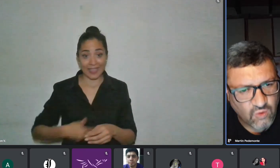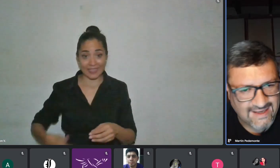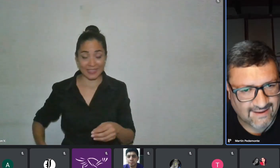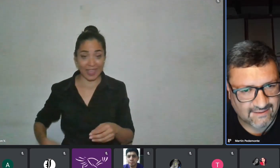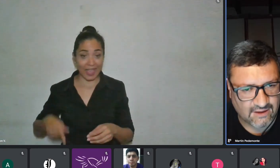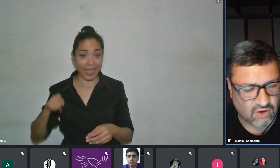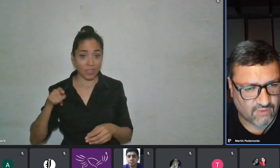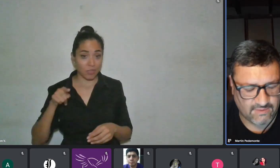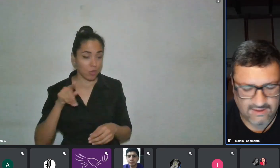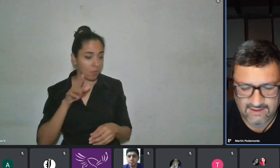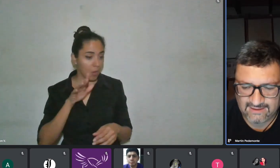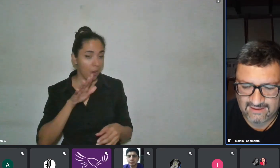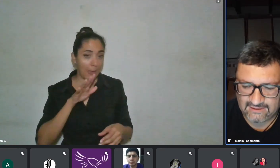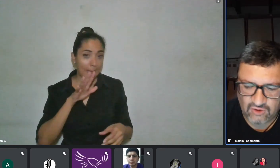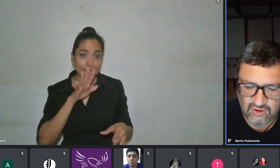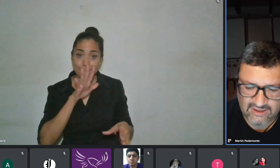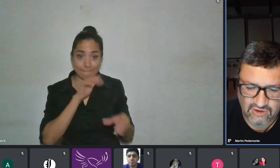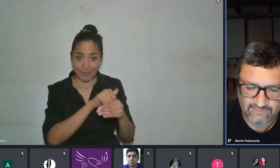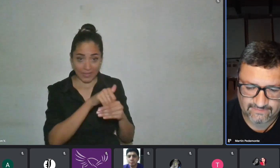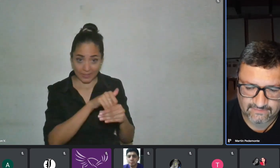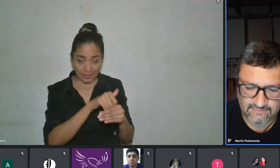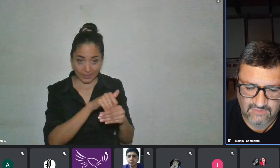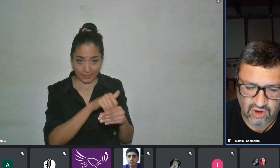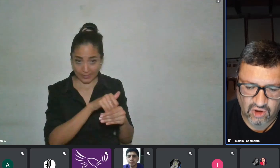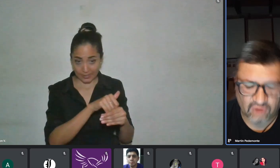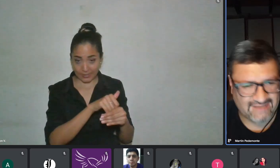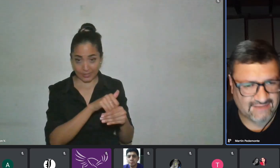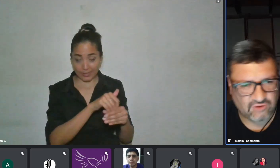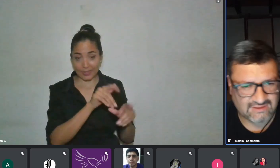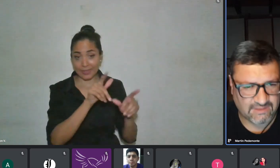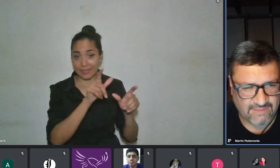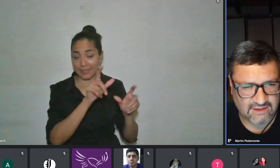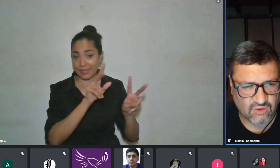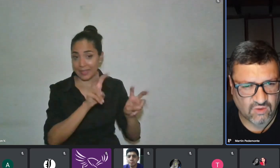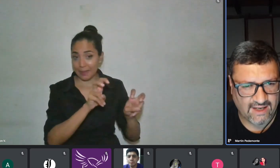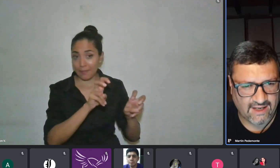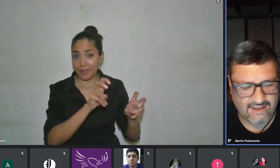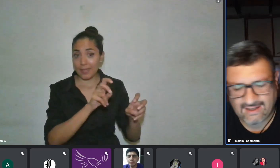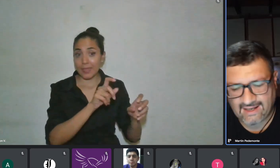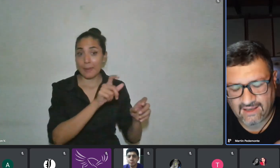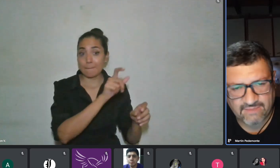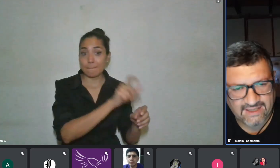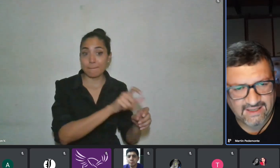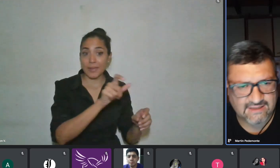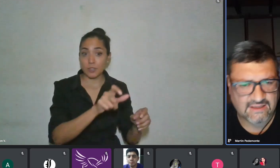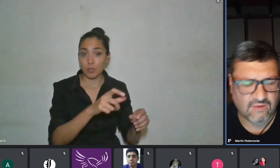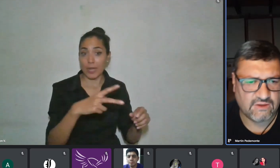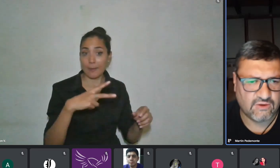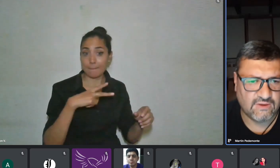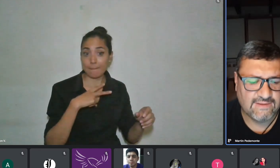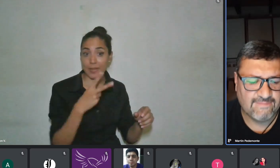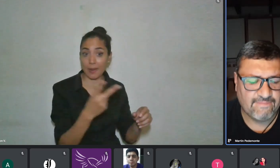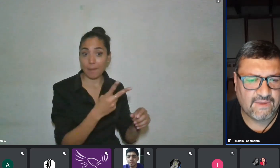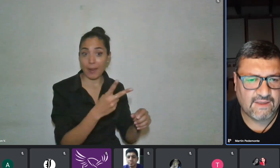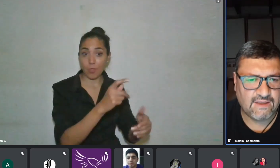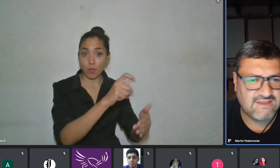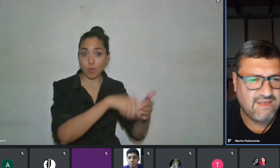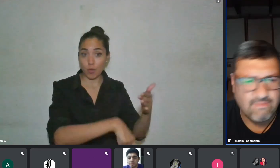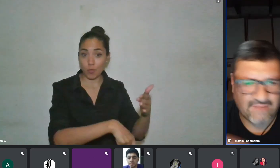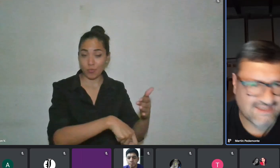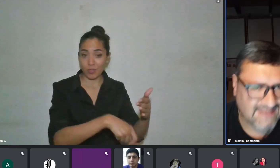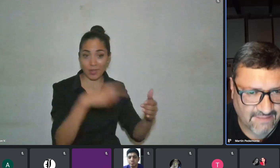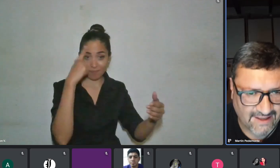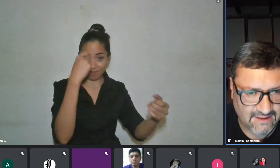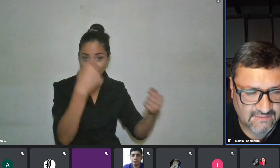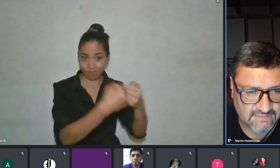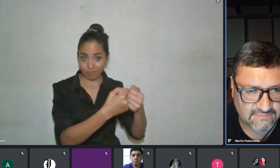la uña en todo lo que son los contratos entre particulares, en las empresas, cuando